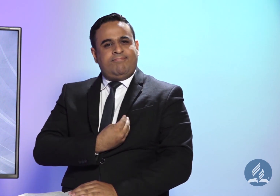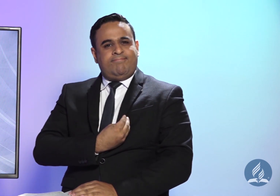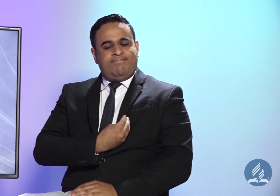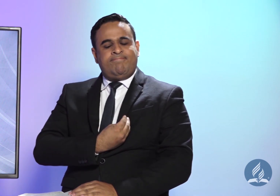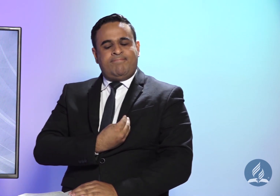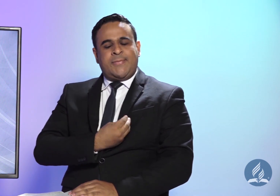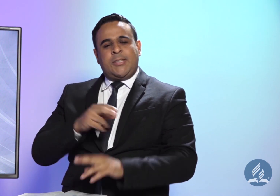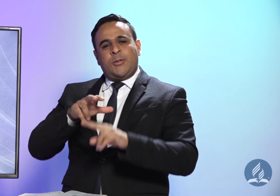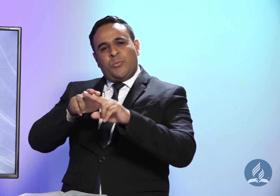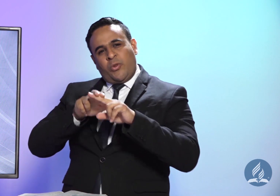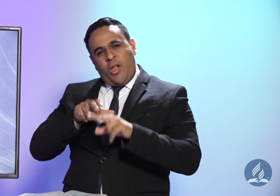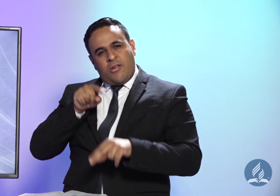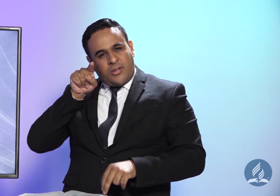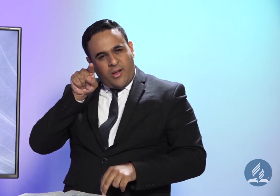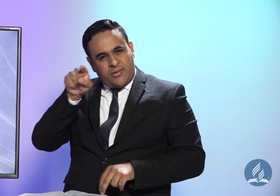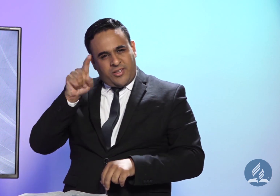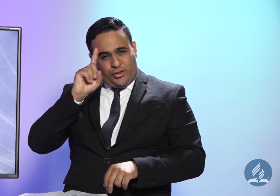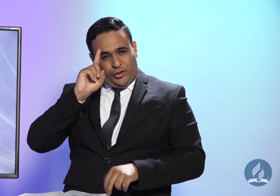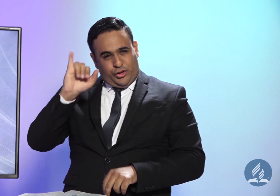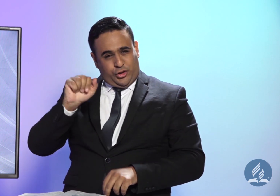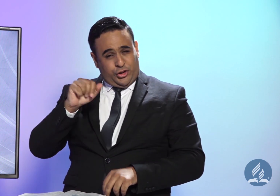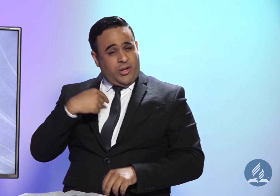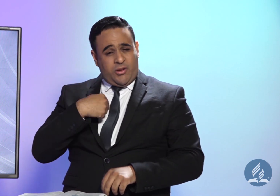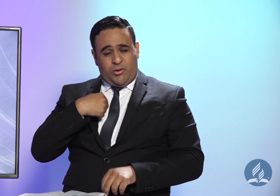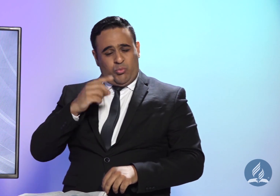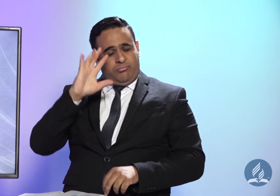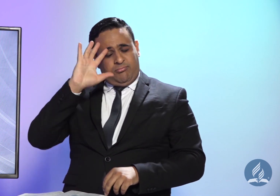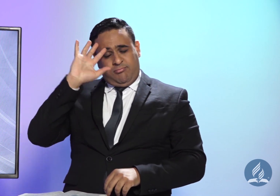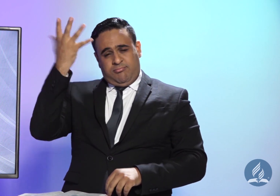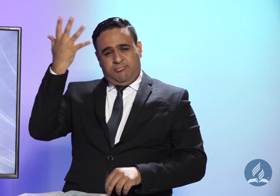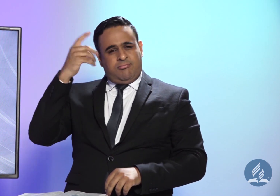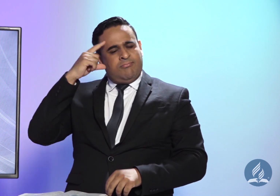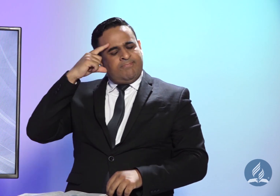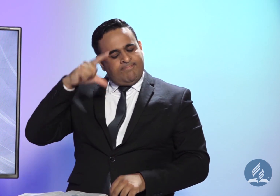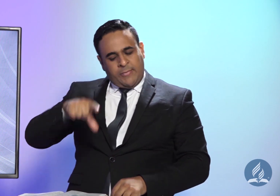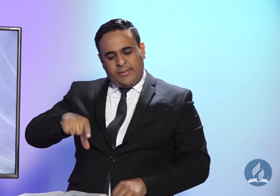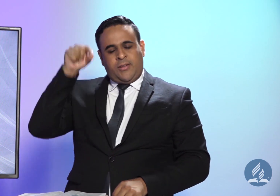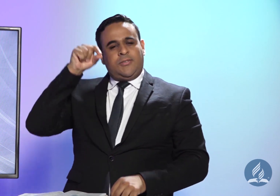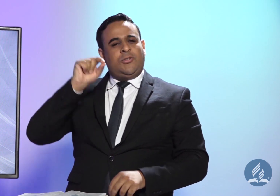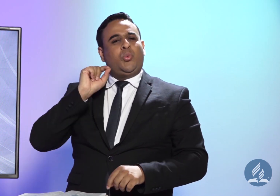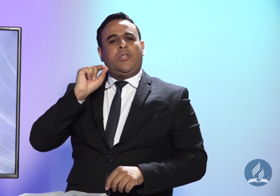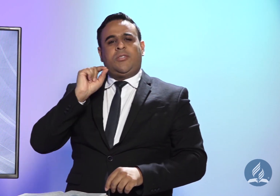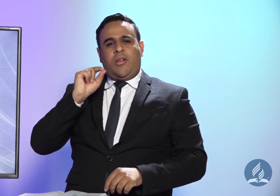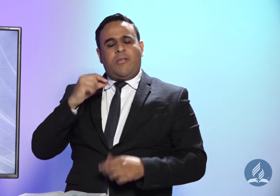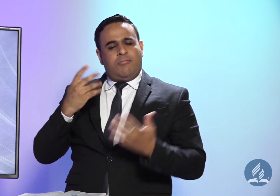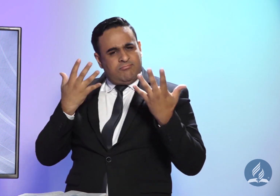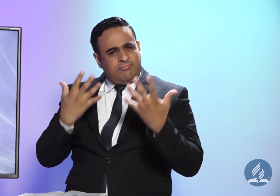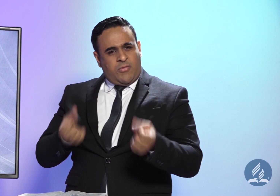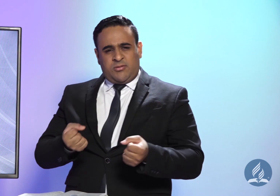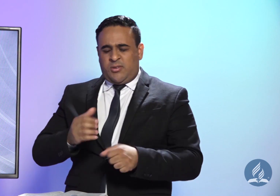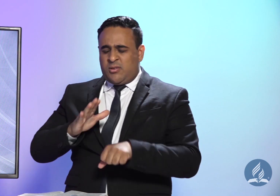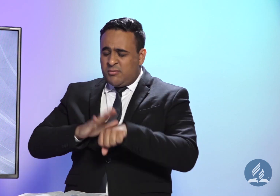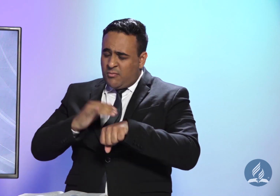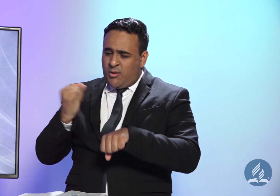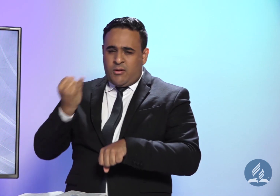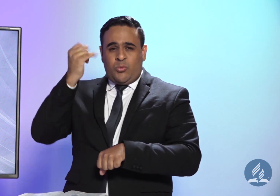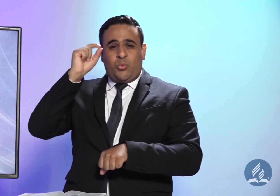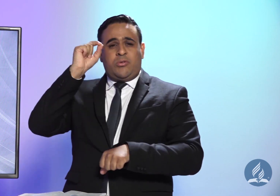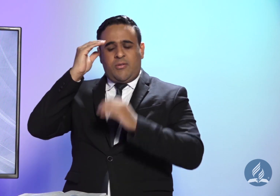assim eu pude ter certeza de que só conhecendo a verdade eu posso ser salvo. Assim eu digo para você, se até hoje você foi